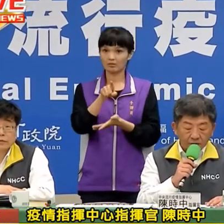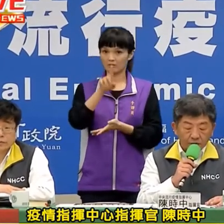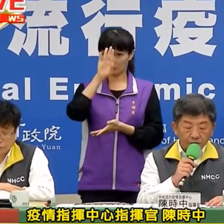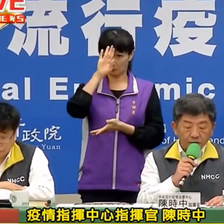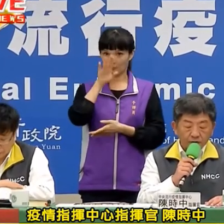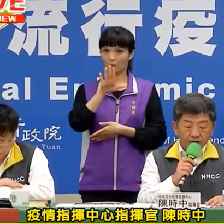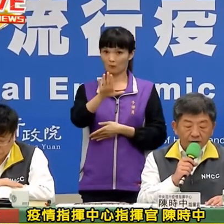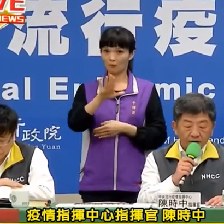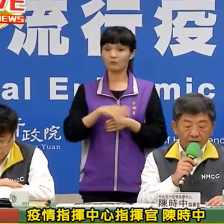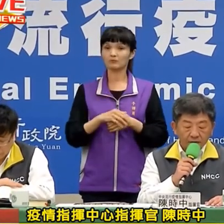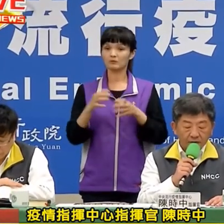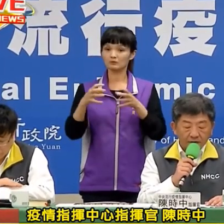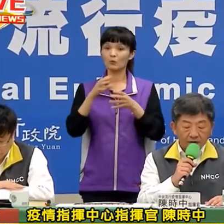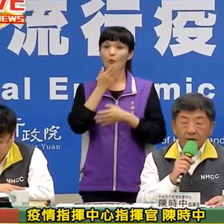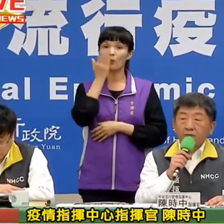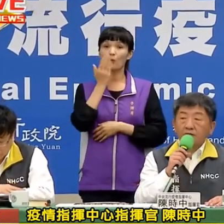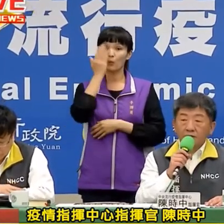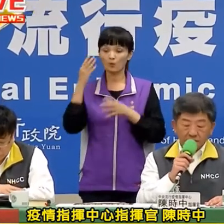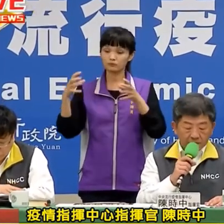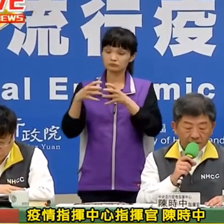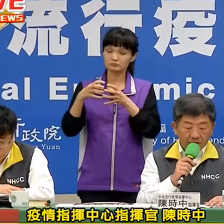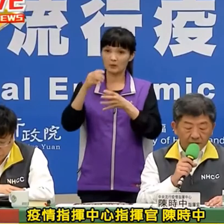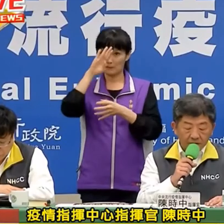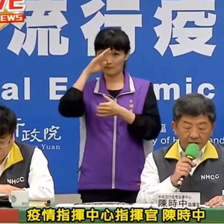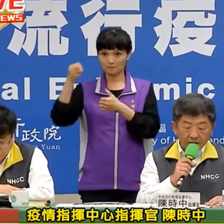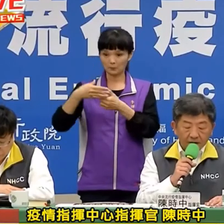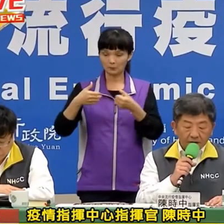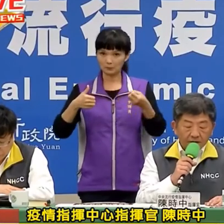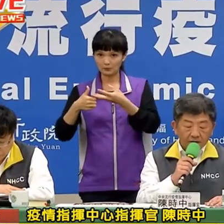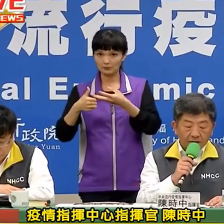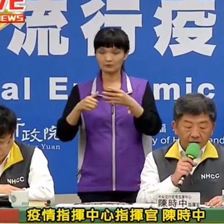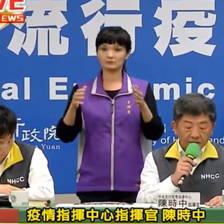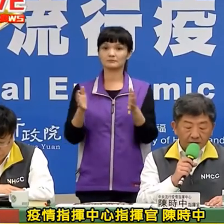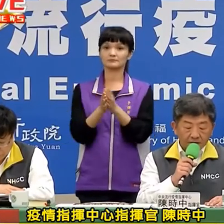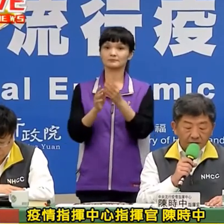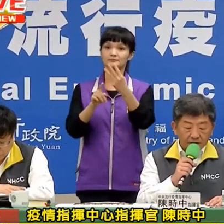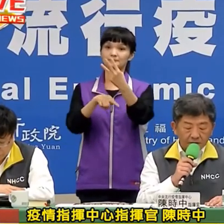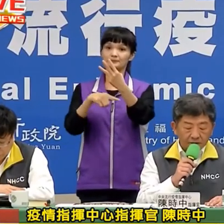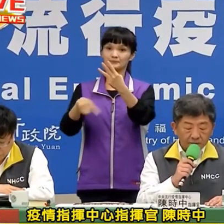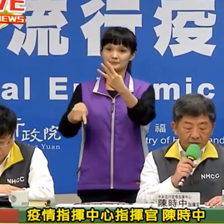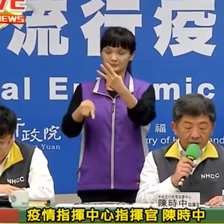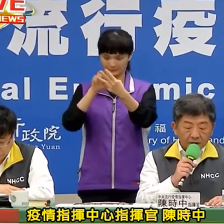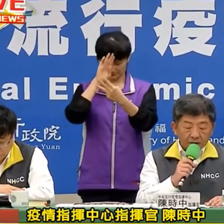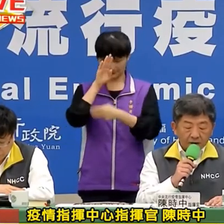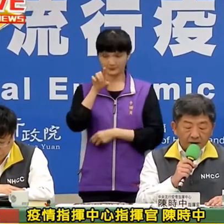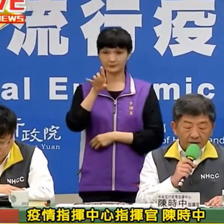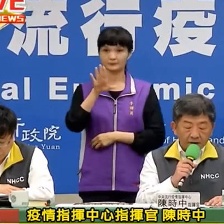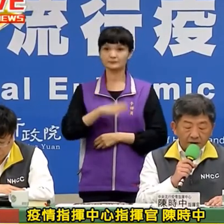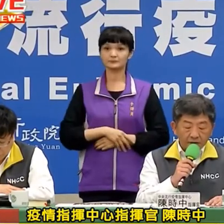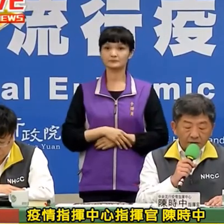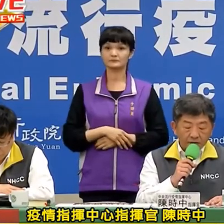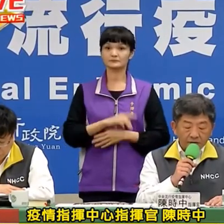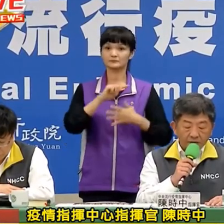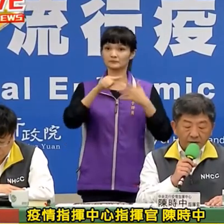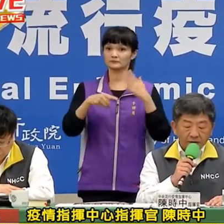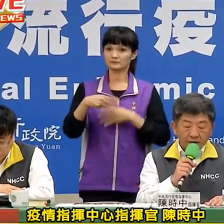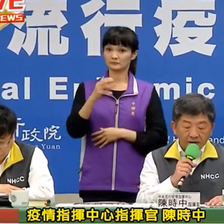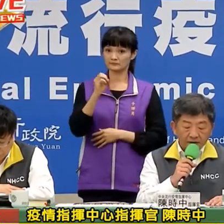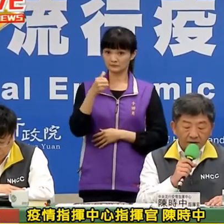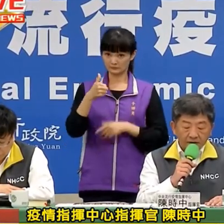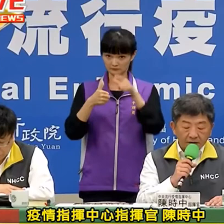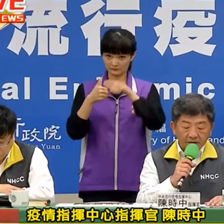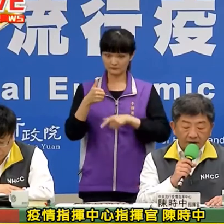的旅游的群聚，那这一团里面现在目前就有三位是确诊。那案305